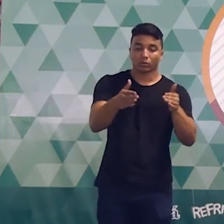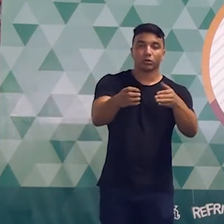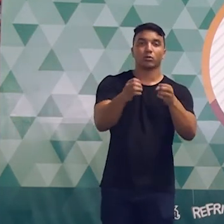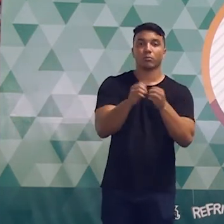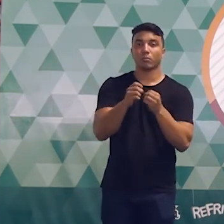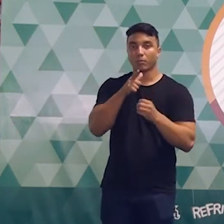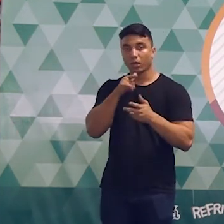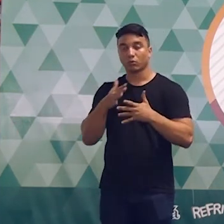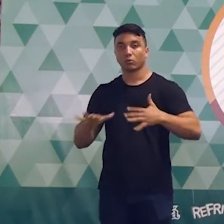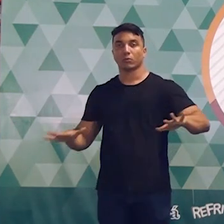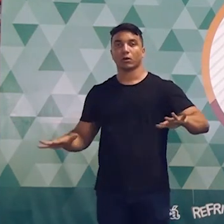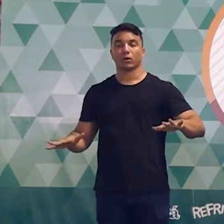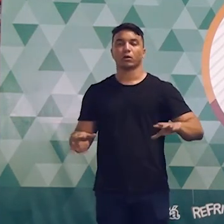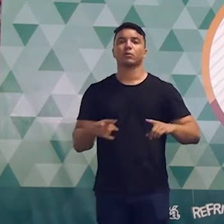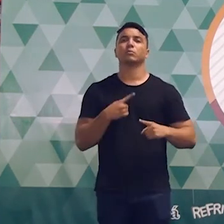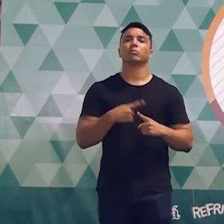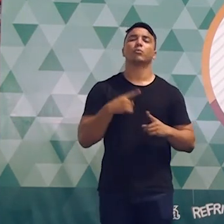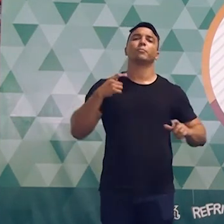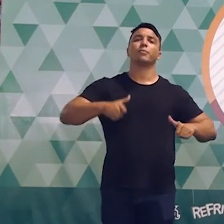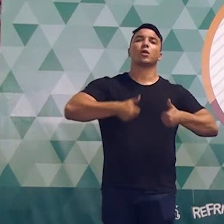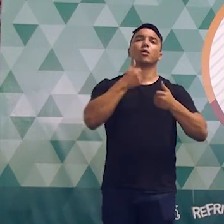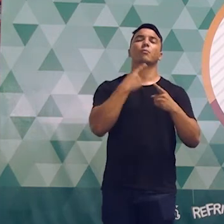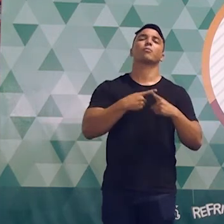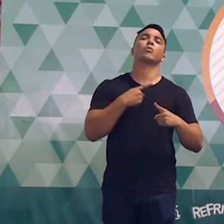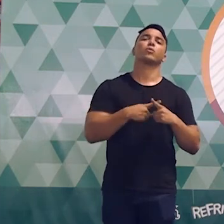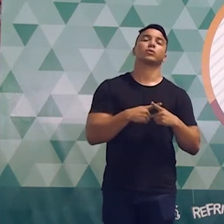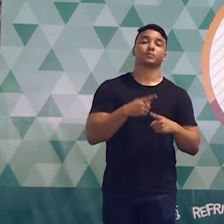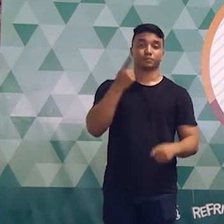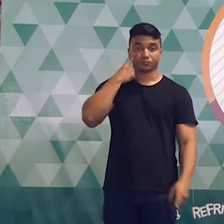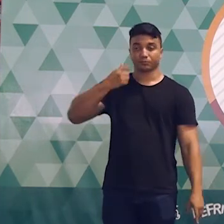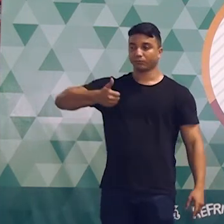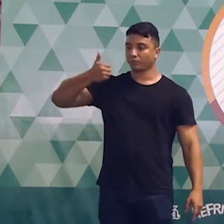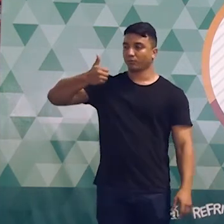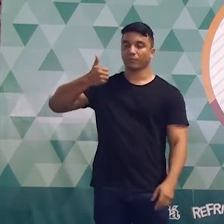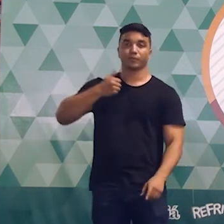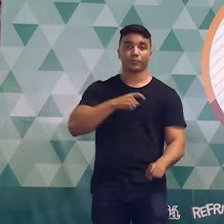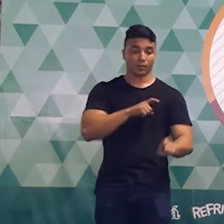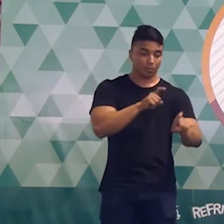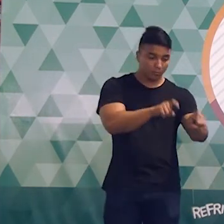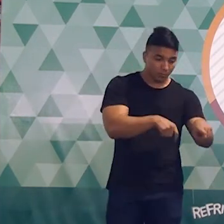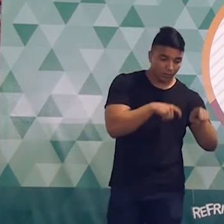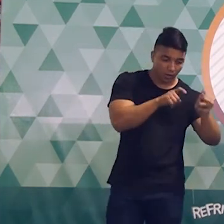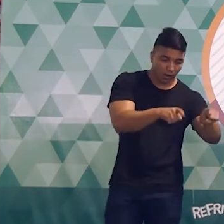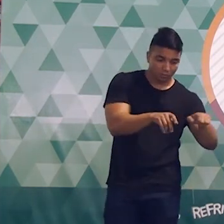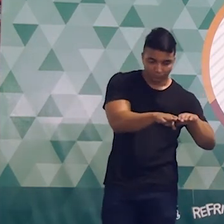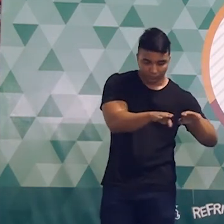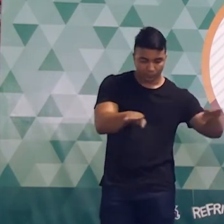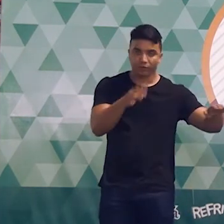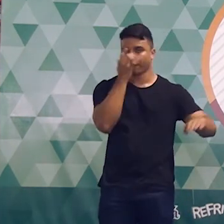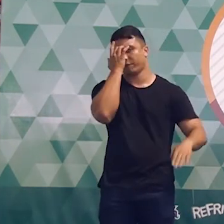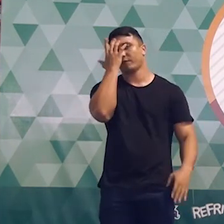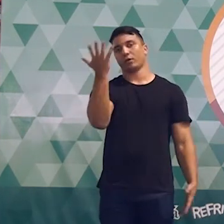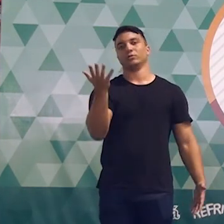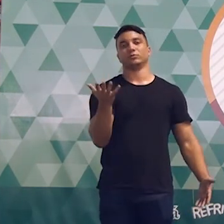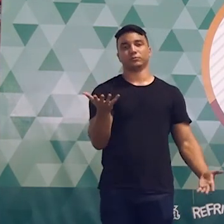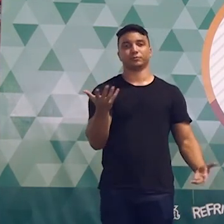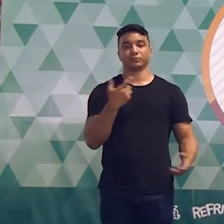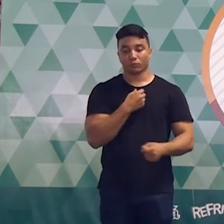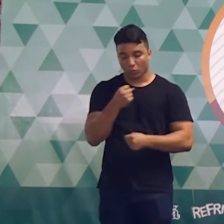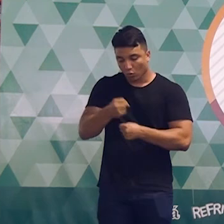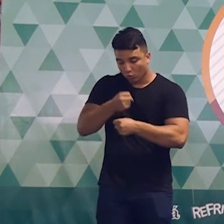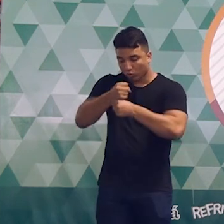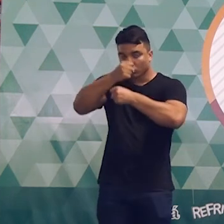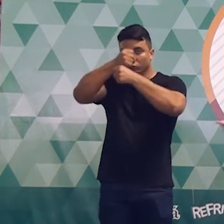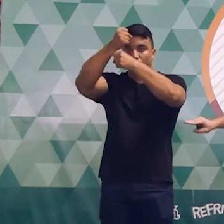dos mares. Por que é melhor para viver ali? Número 1, plantar em um lugar plano é mais fácil. Construir